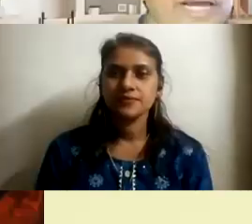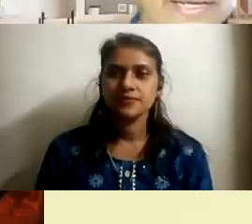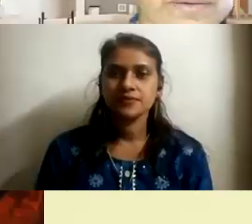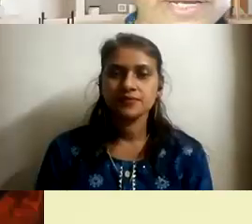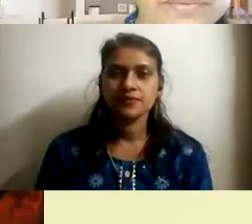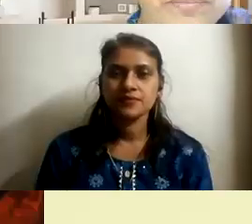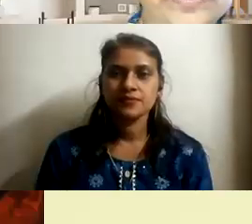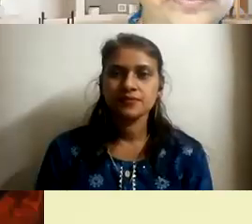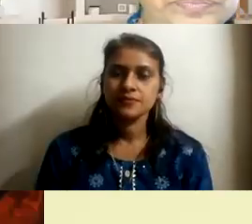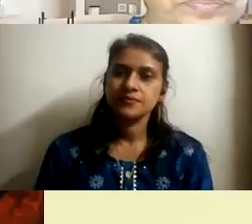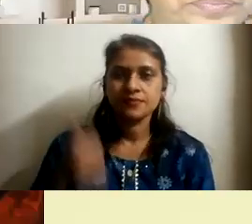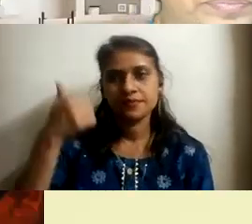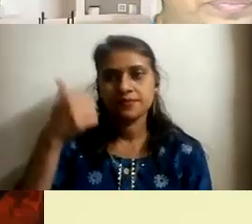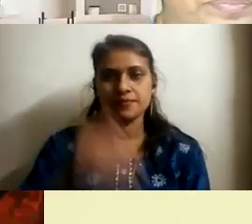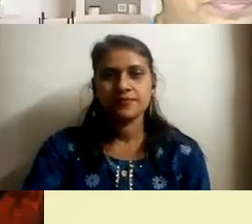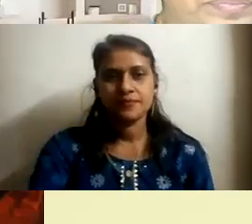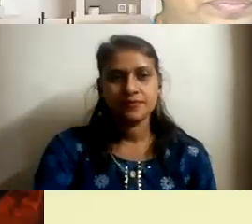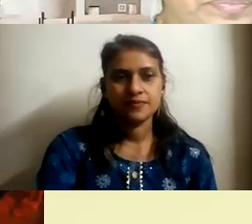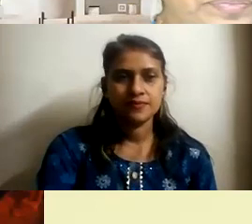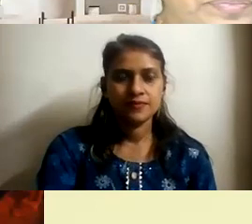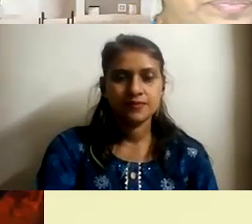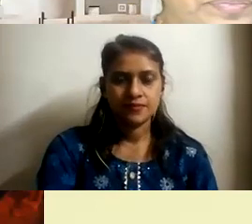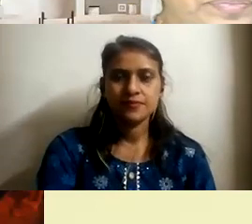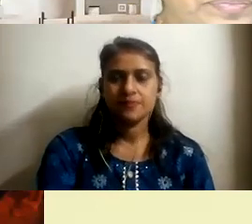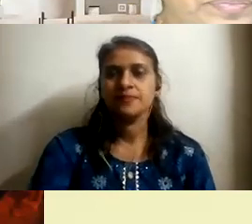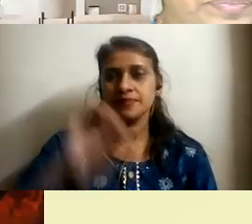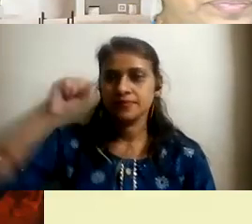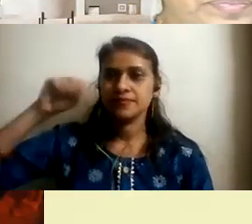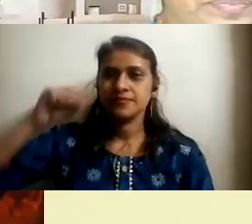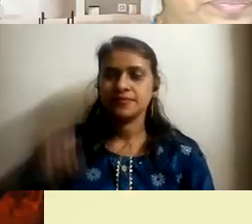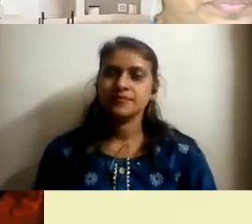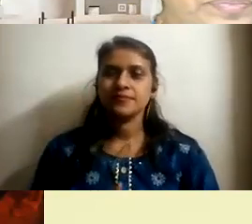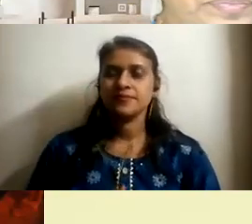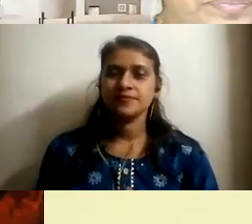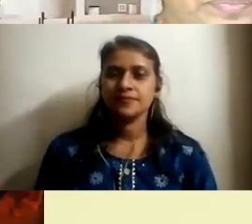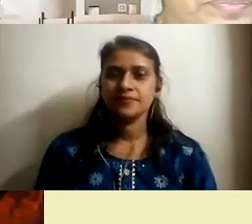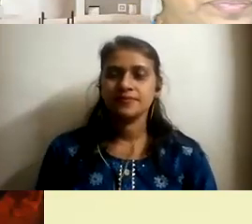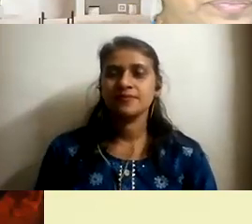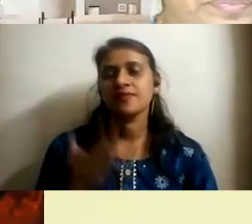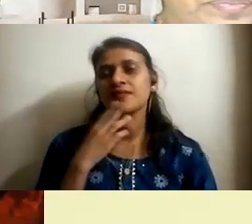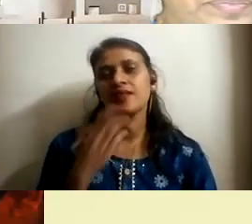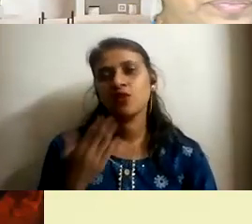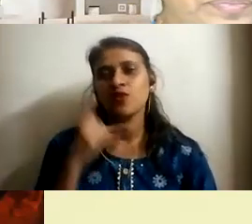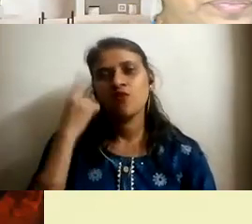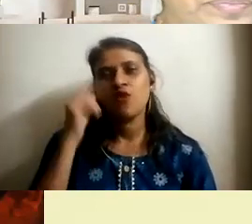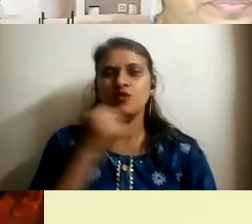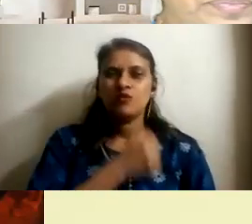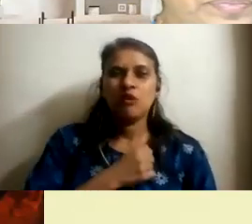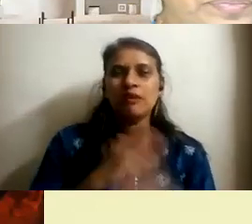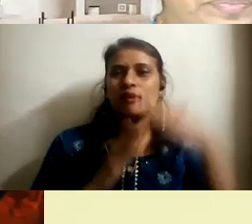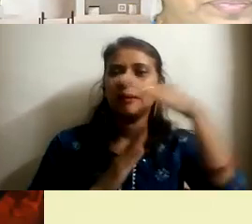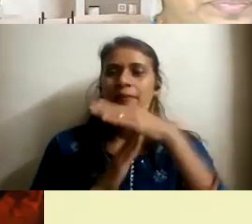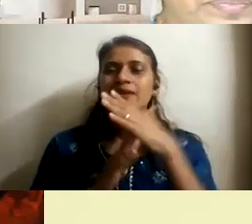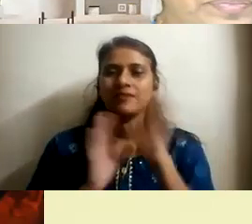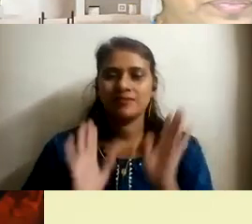स्लाइड भी आ रही है हमारी? जी जी जी जी. थैंक यू सो मच एंड सॉरी फॉर दिस ब्रेक बिकॉज